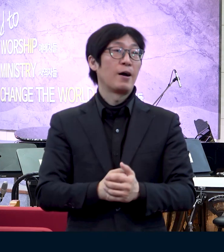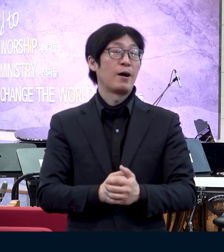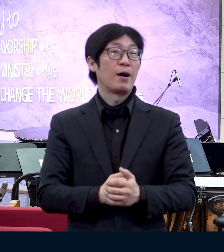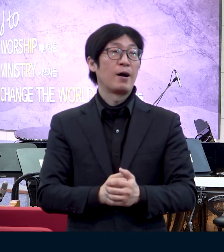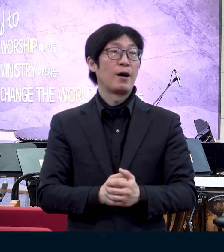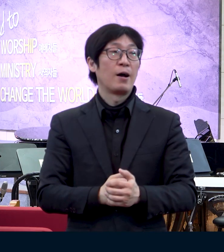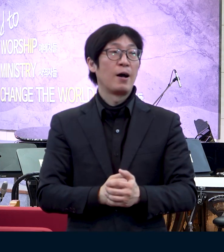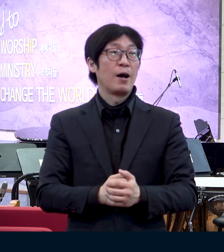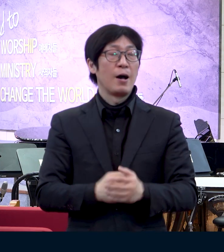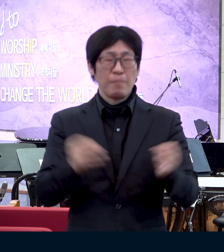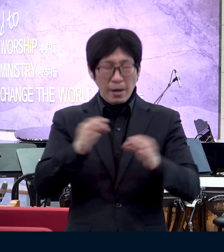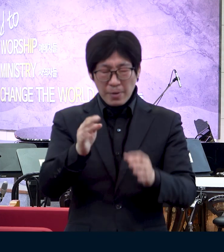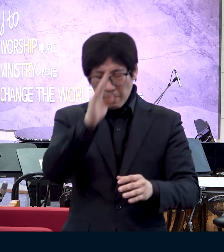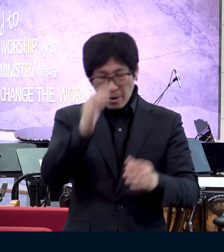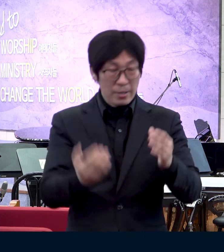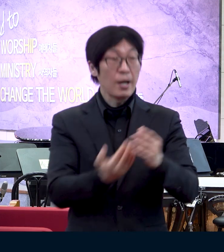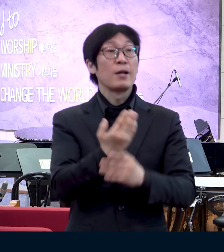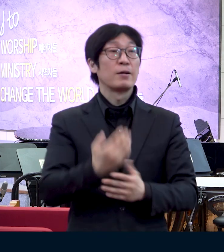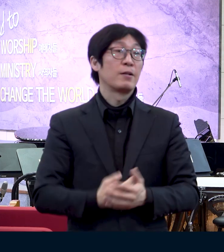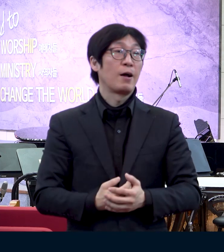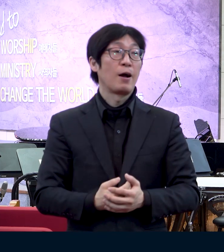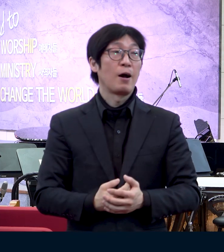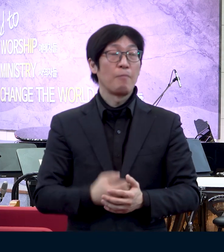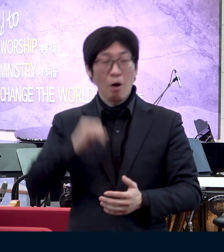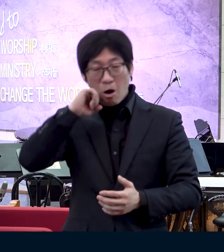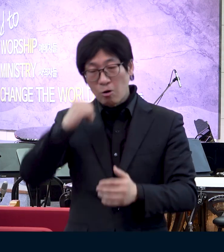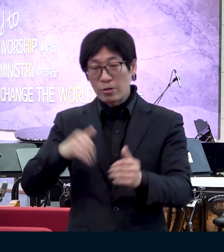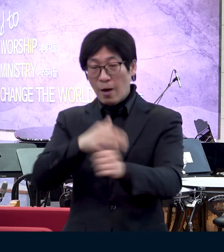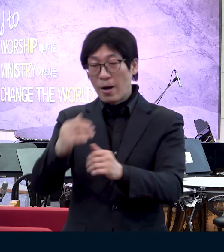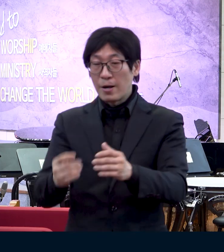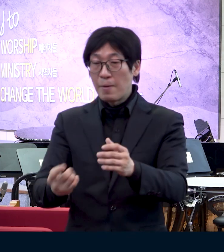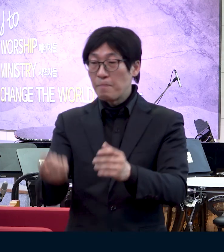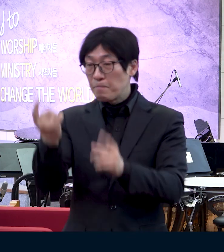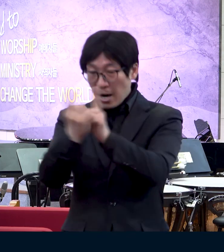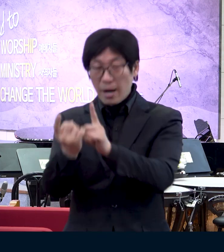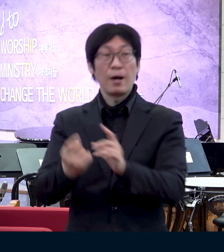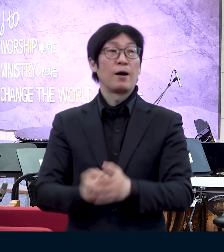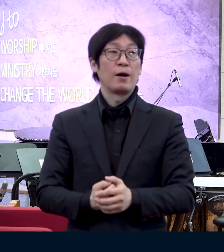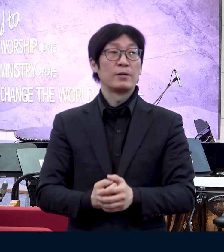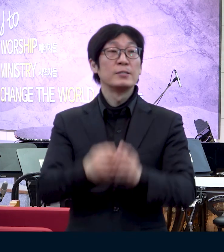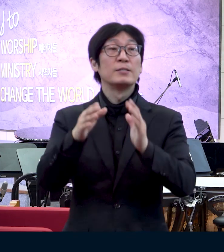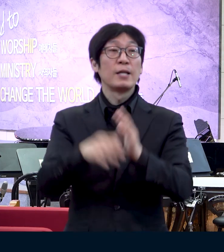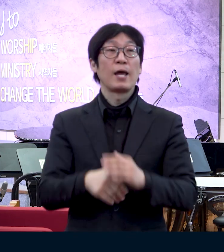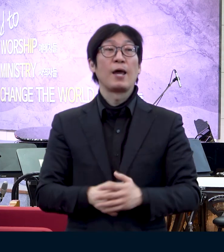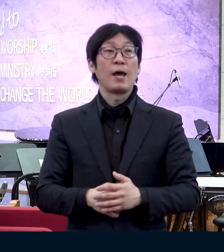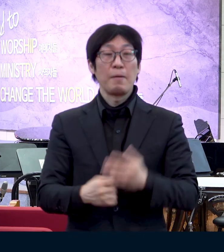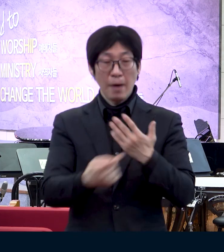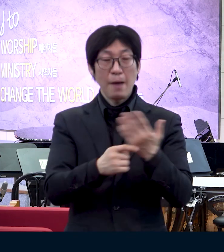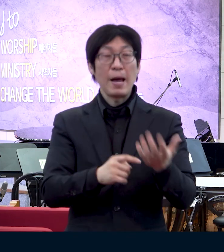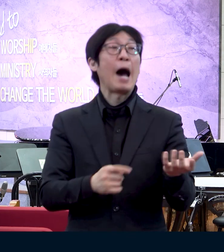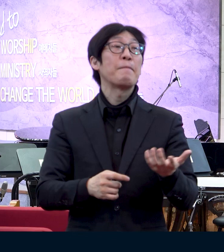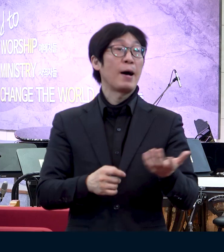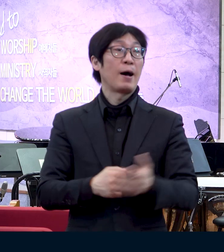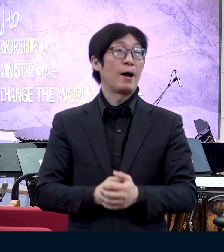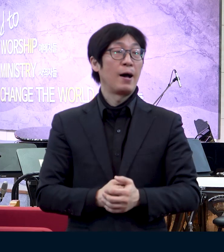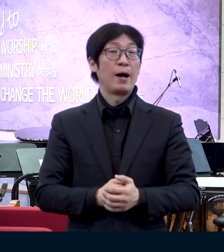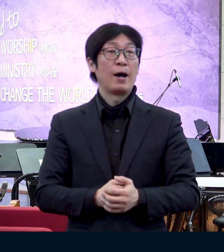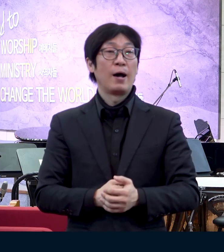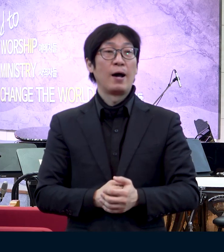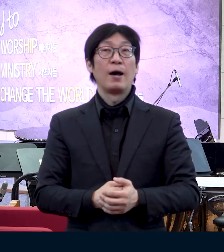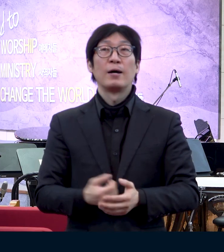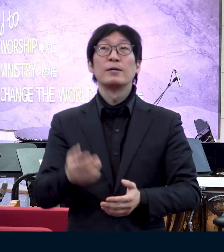뭐 갑자기 원치 않는 질병이 왔다든가 어떤 그런 어려움을 겪었다든가 이런 그런 성도들 보면 정말 마음이